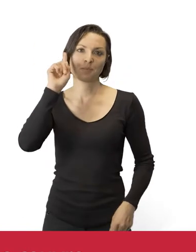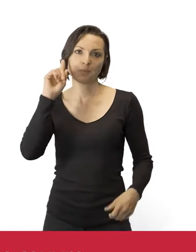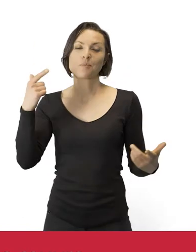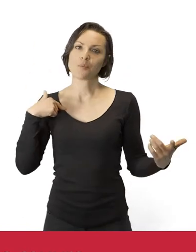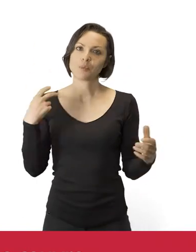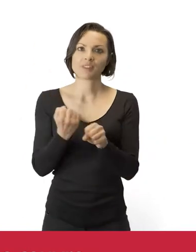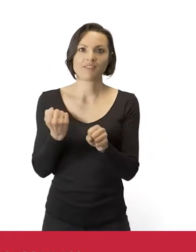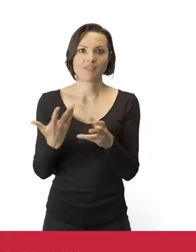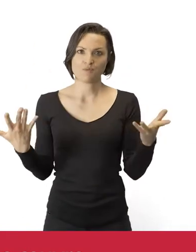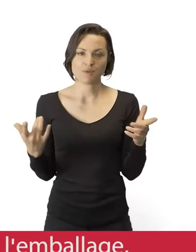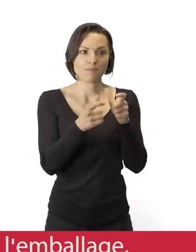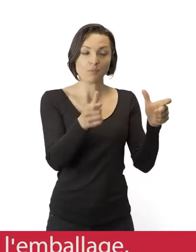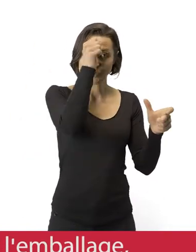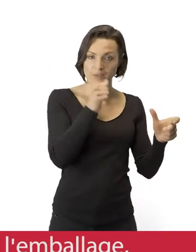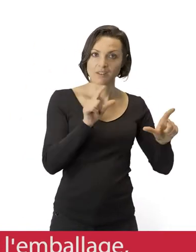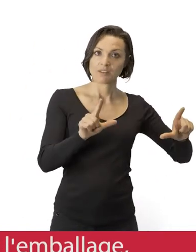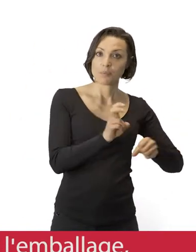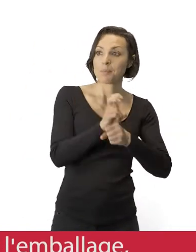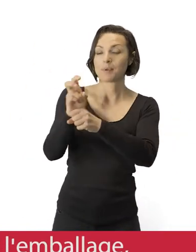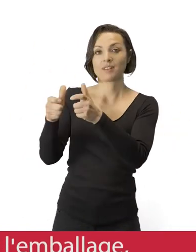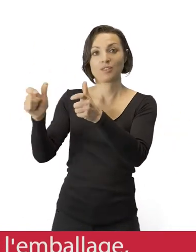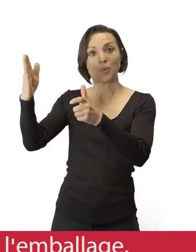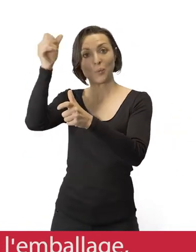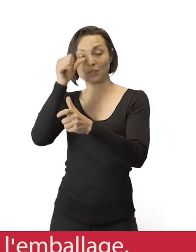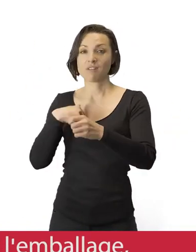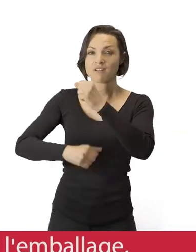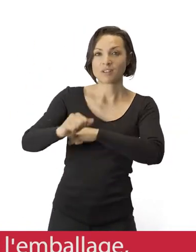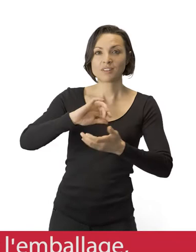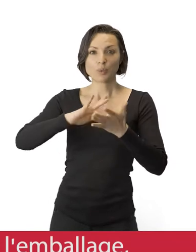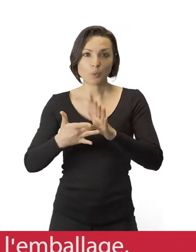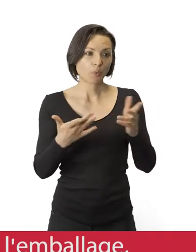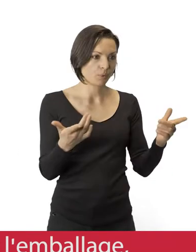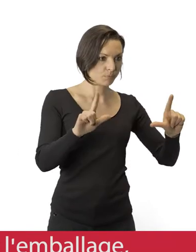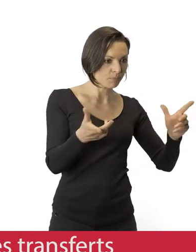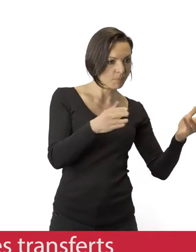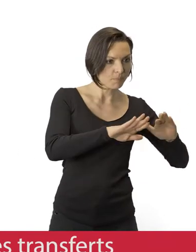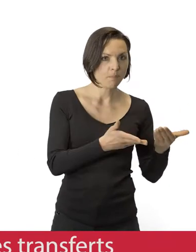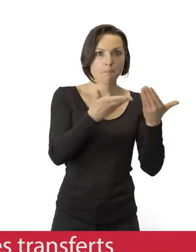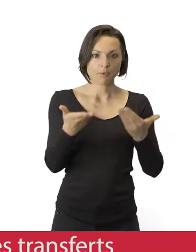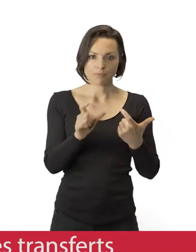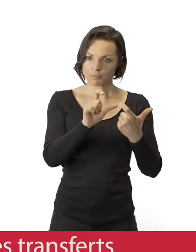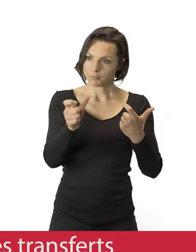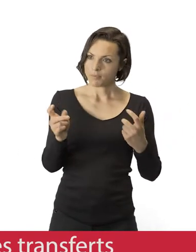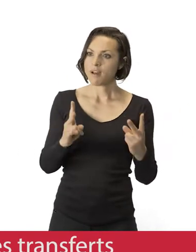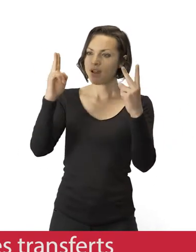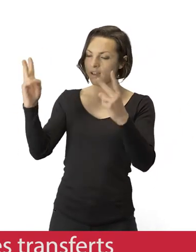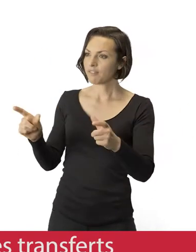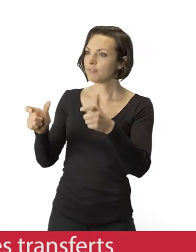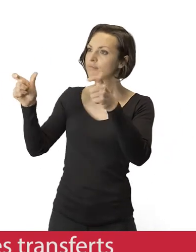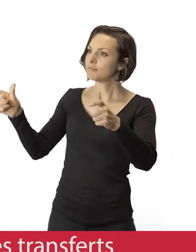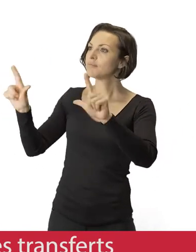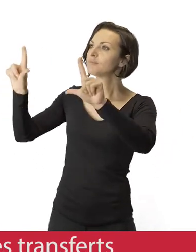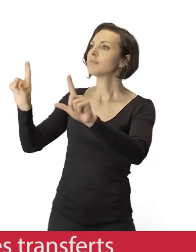un musée prête une œuvre, je suis chargé de contrôler l'emballage, le chargement de l'œuvre et toutes les étapes de